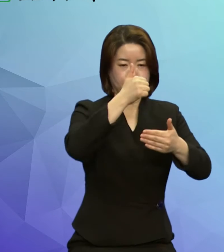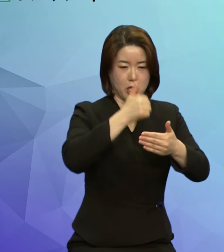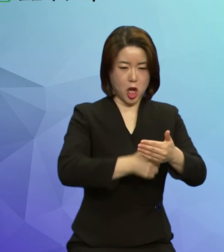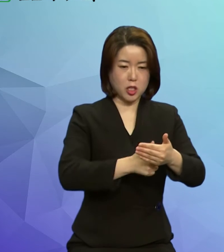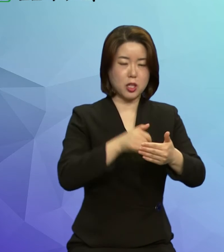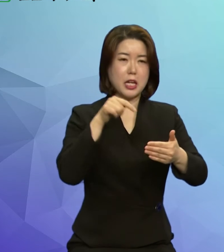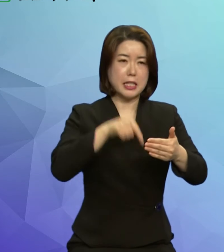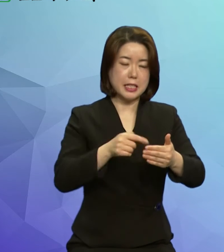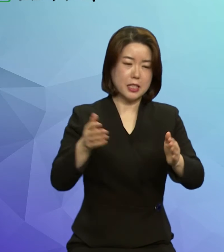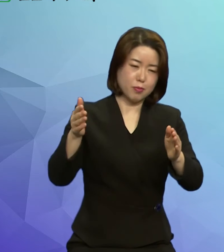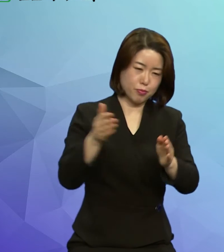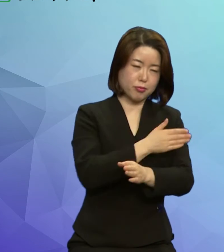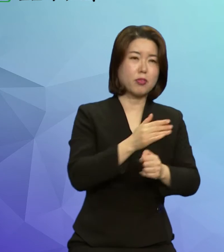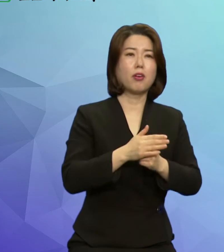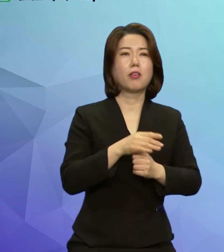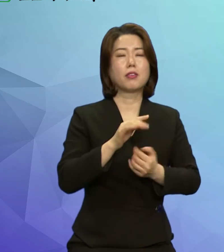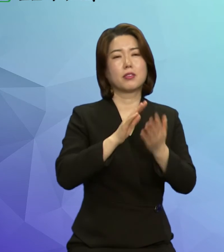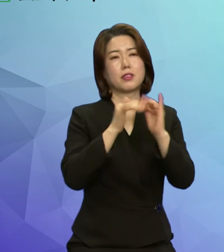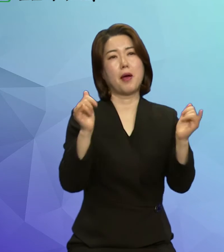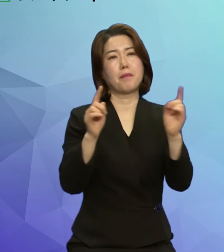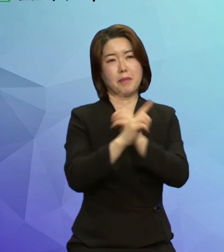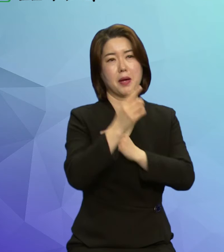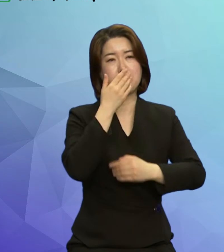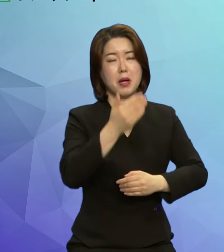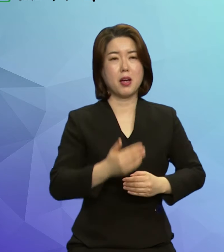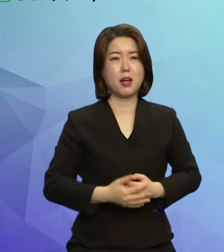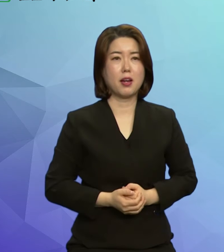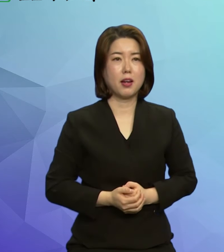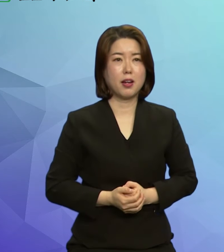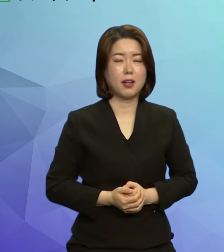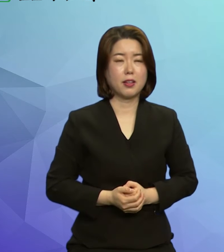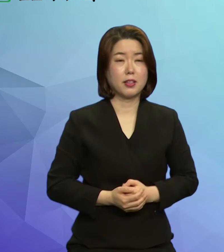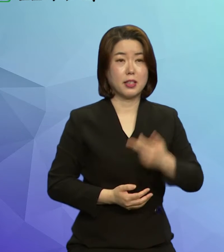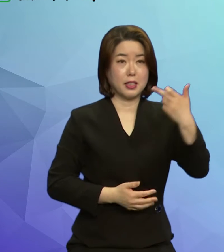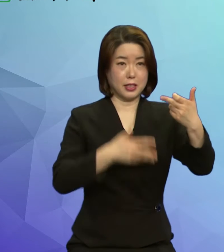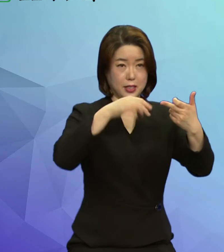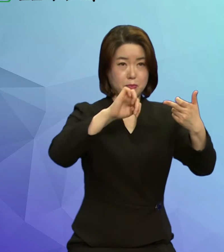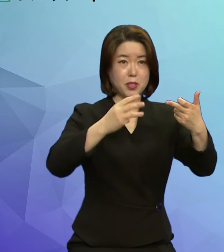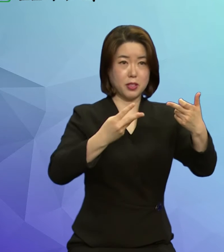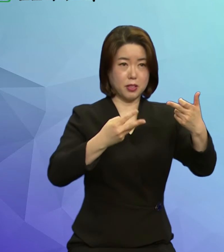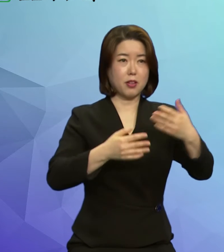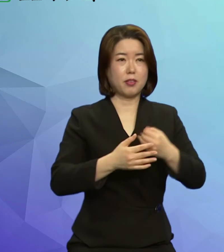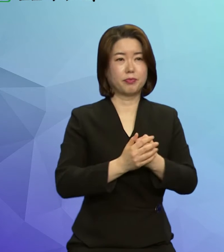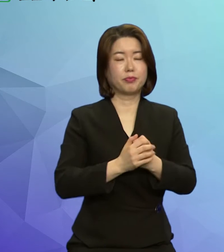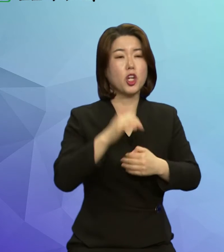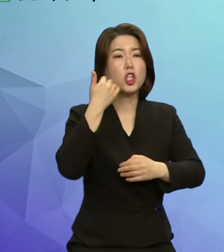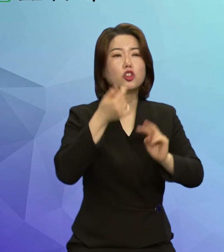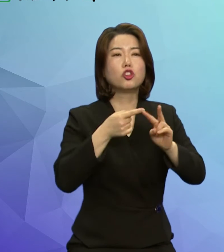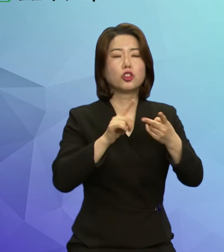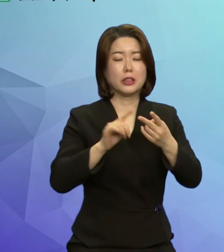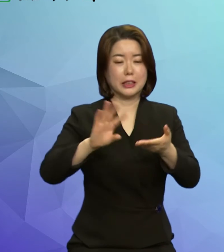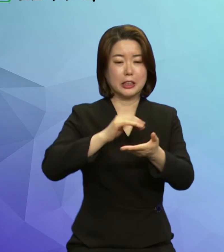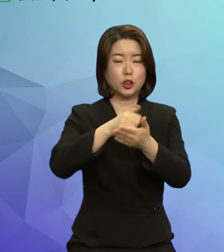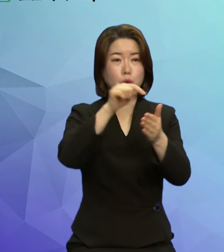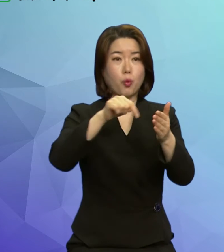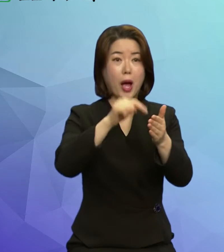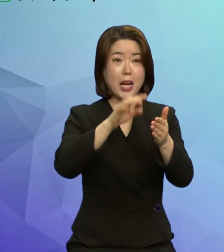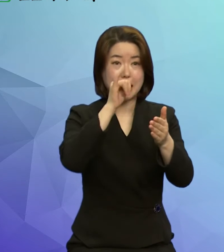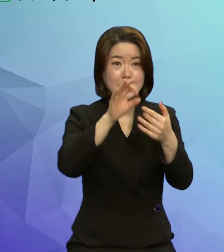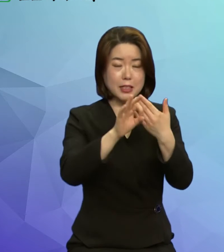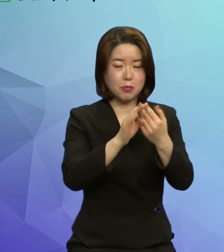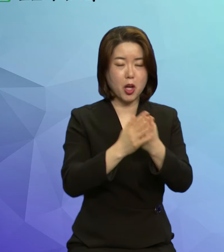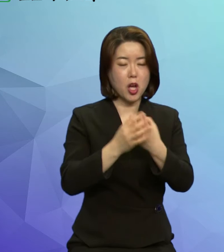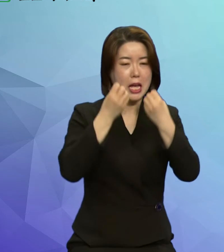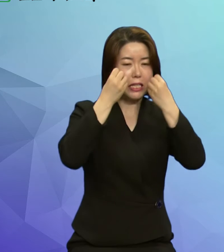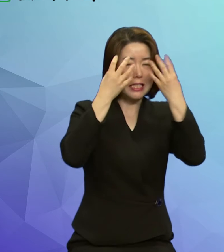그 순간부터 사람은 그렇게 변합니다. 그래서 17절에 누구든지 그리스도 안에 있으면 그는